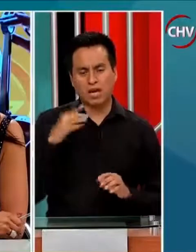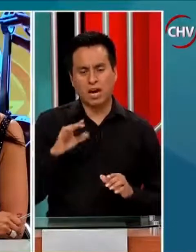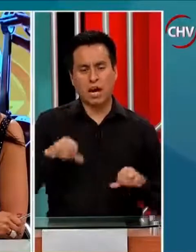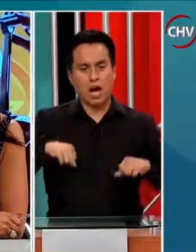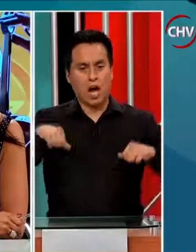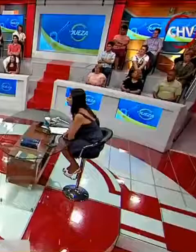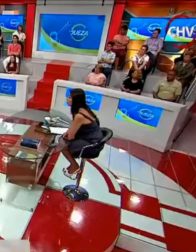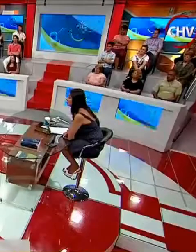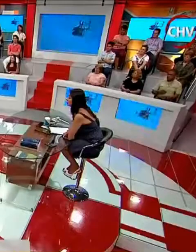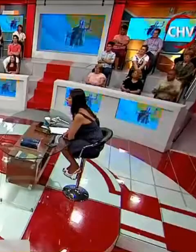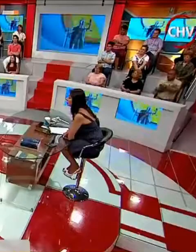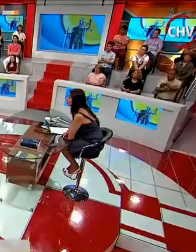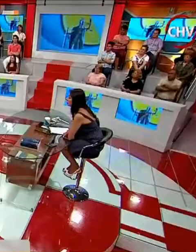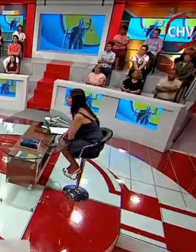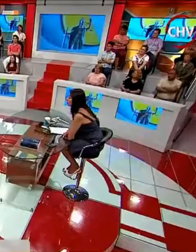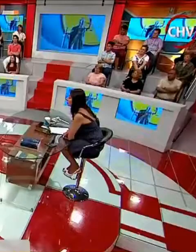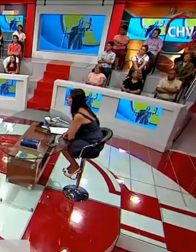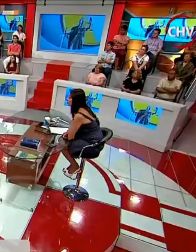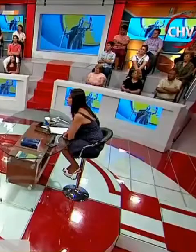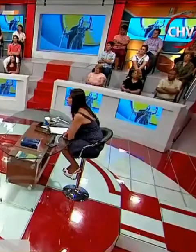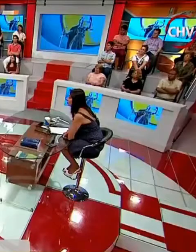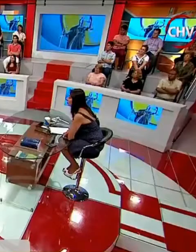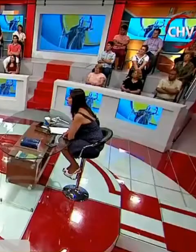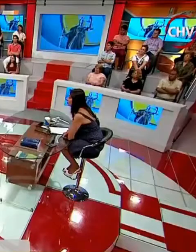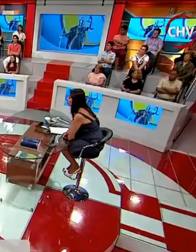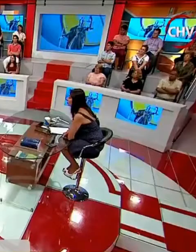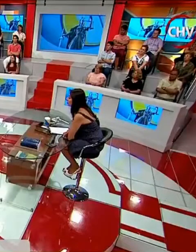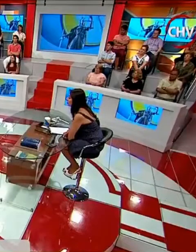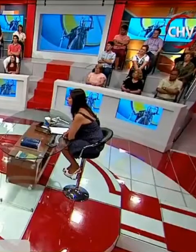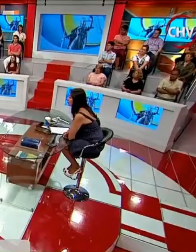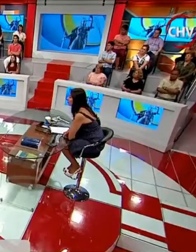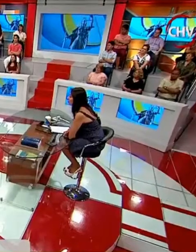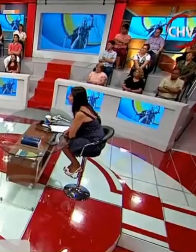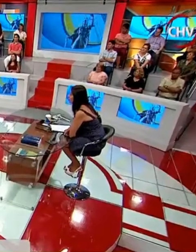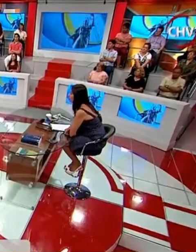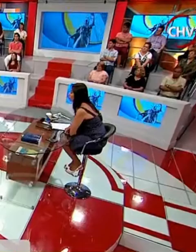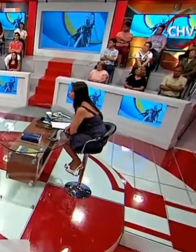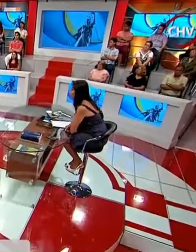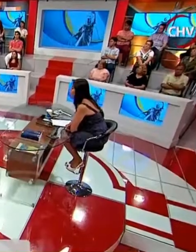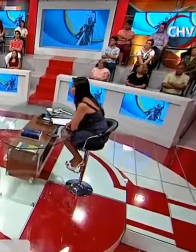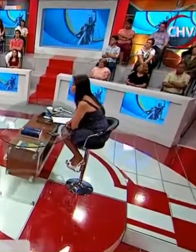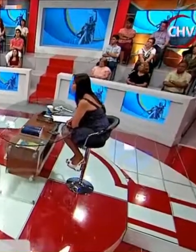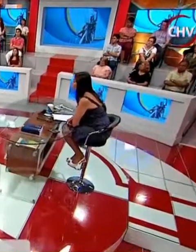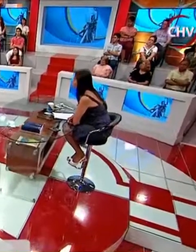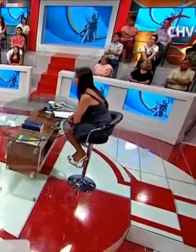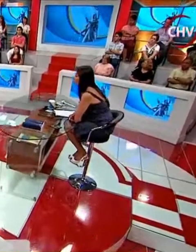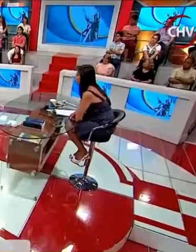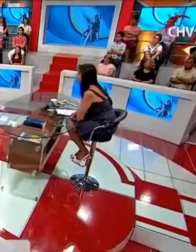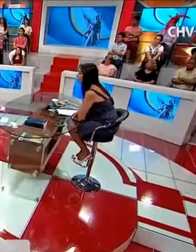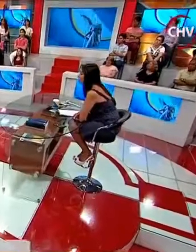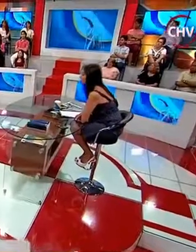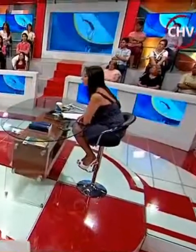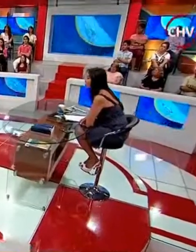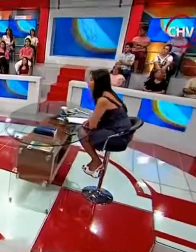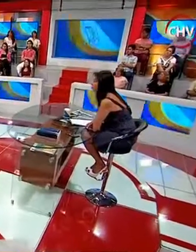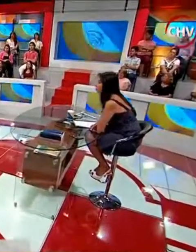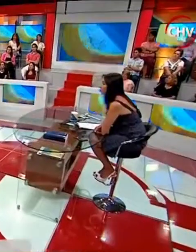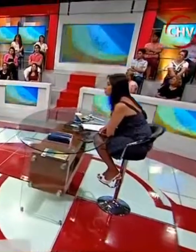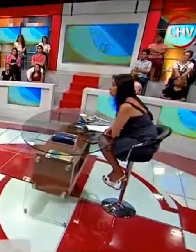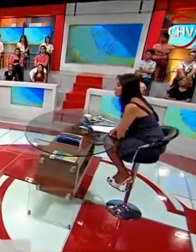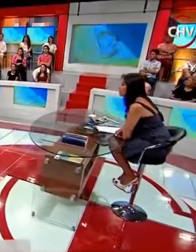adolescente fue muy agresivo. Mi mamá lo sobreprotegió mucho. Sí. Le daba todo.